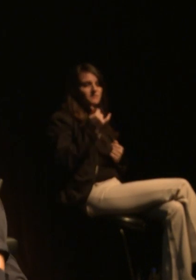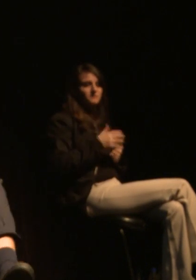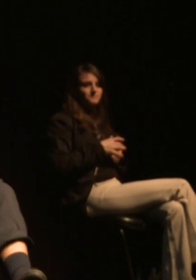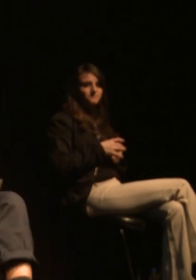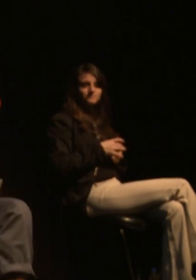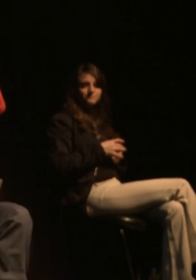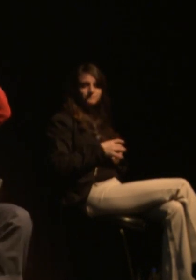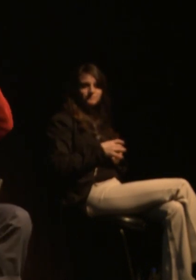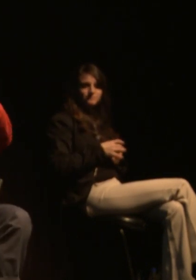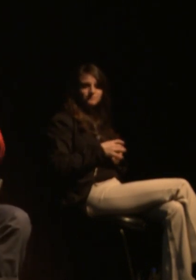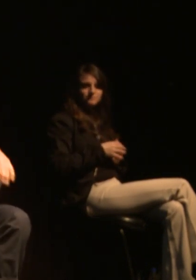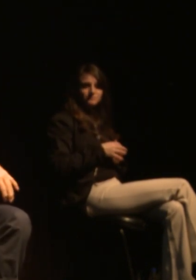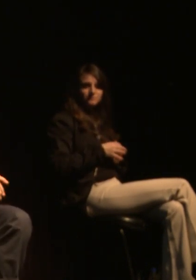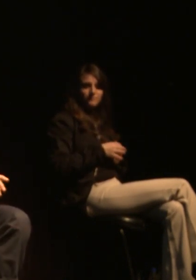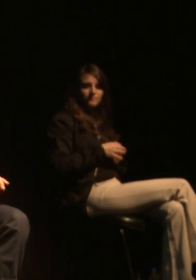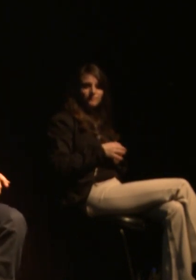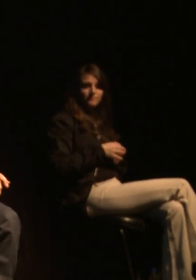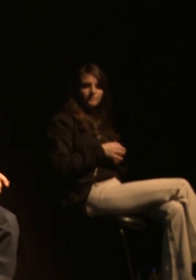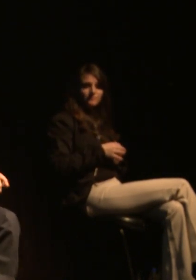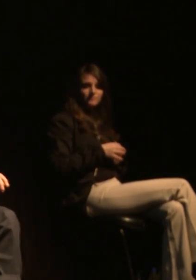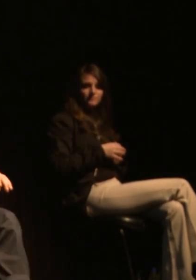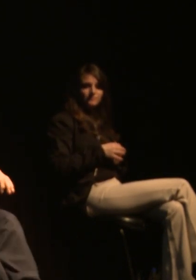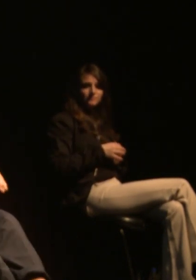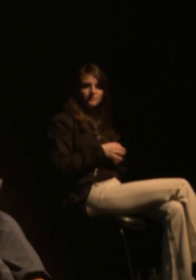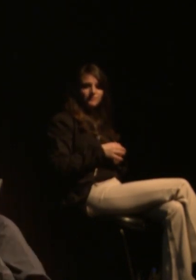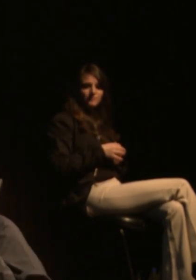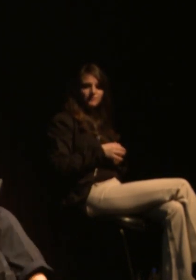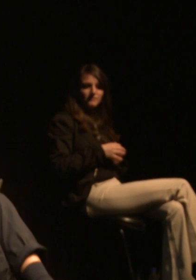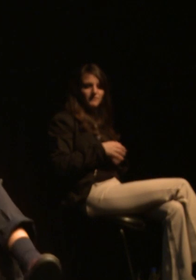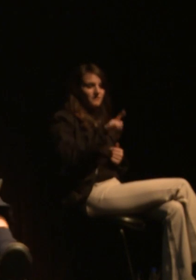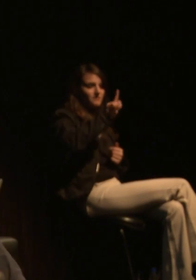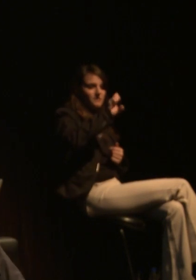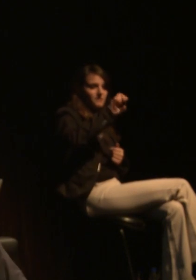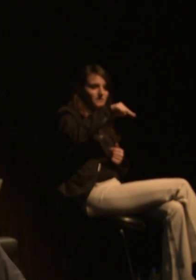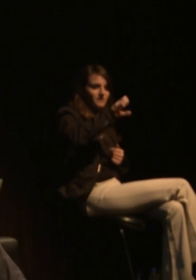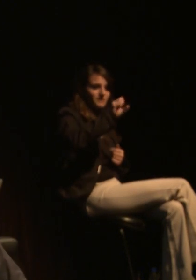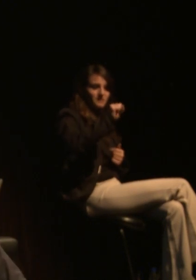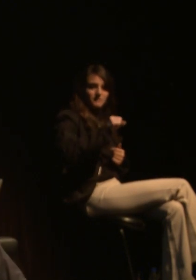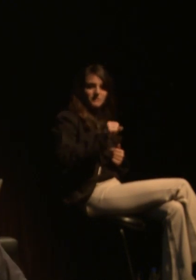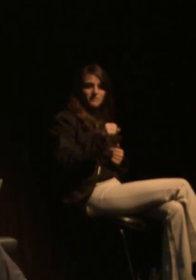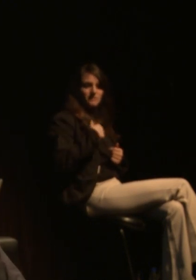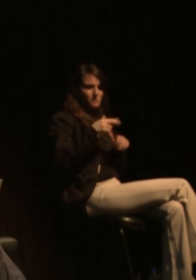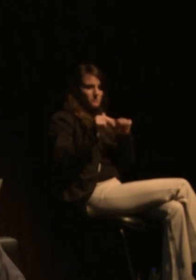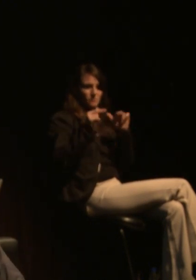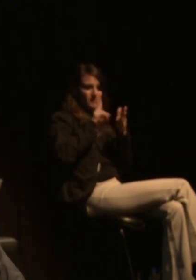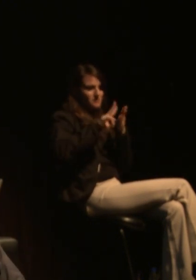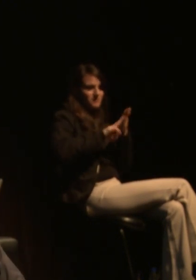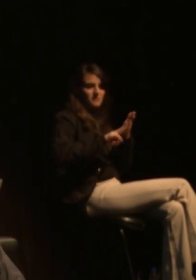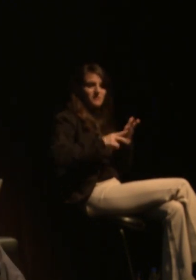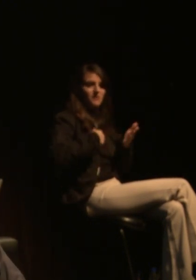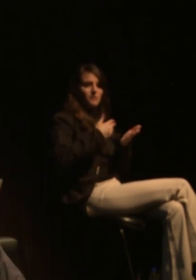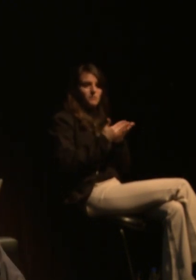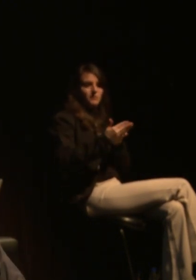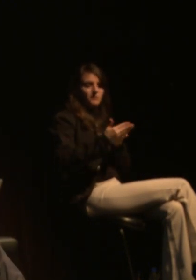Todo mundo, quando fala dos autores prediletos, começa a citar James Joyce e tal. Nunca li. Eu comecei